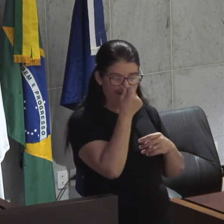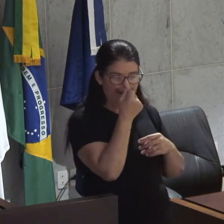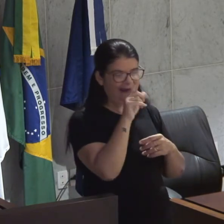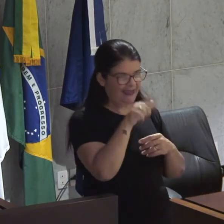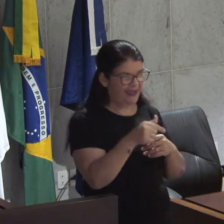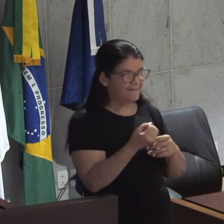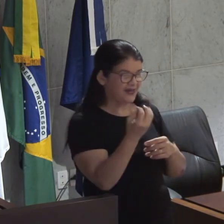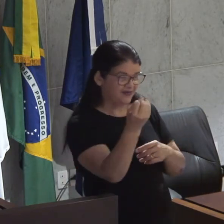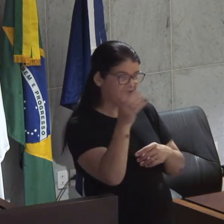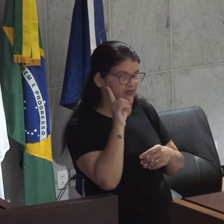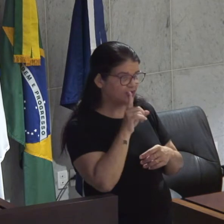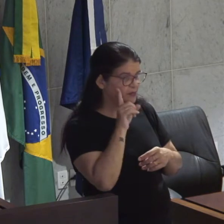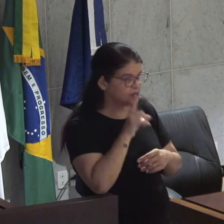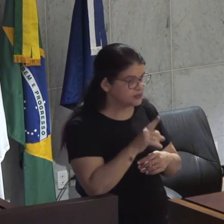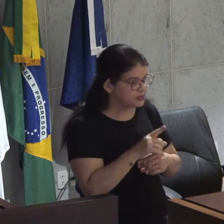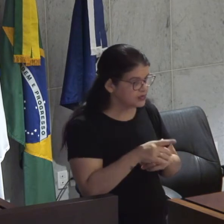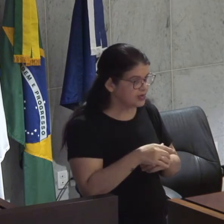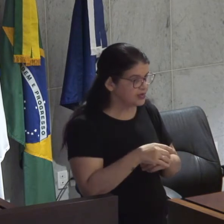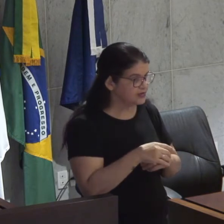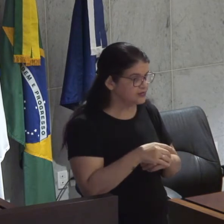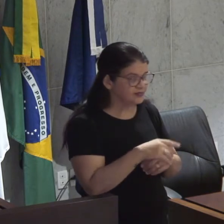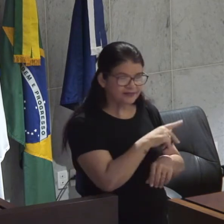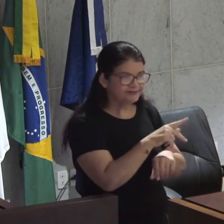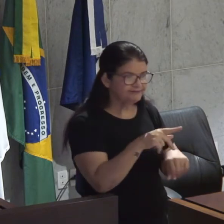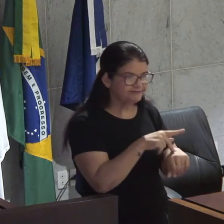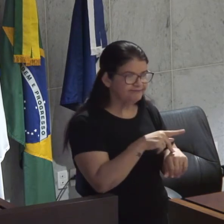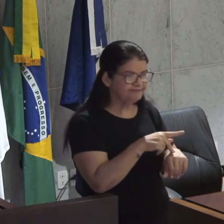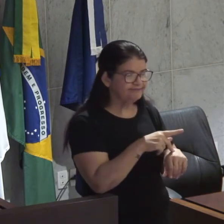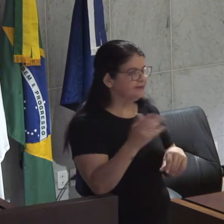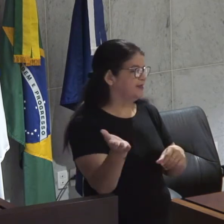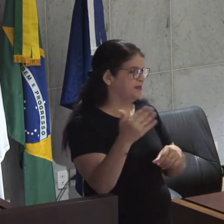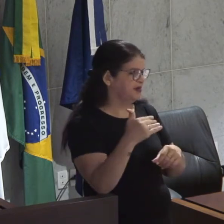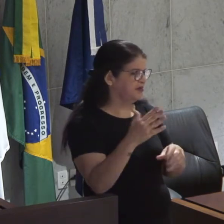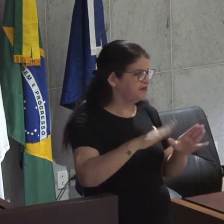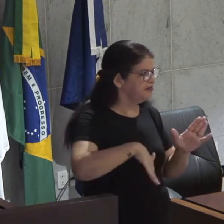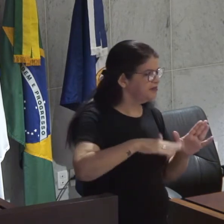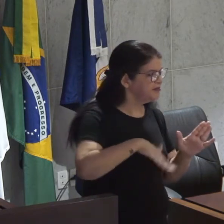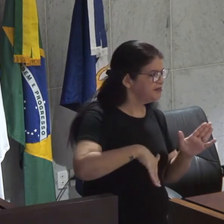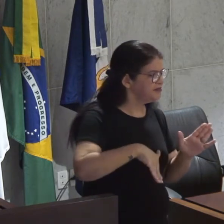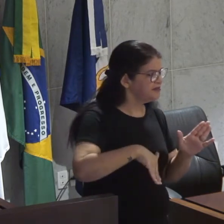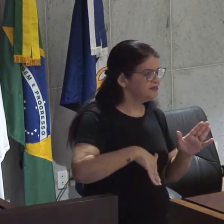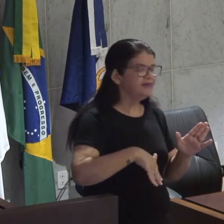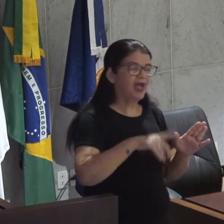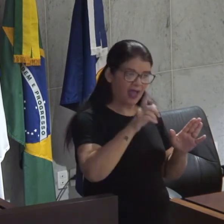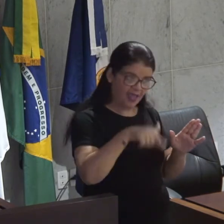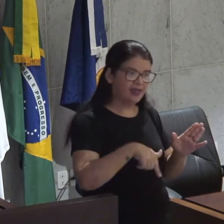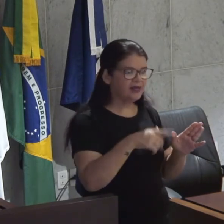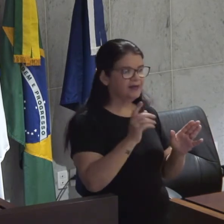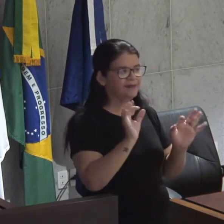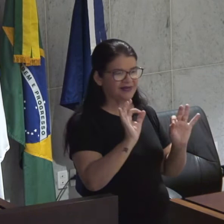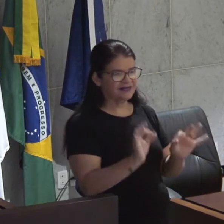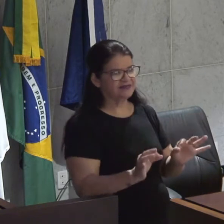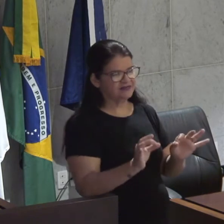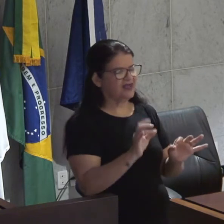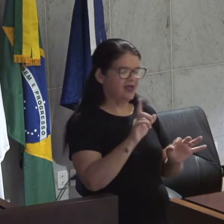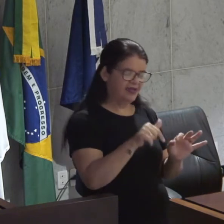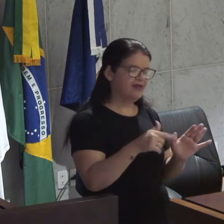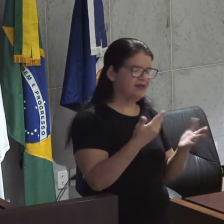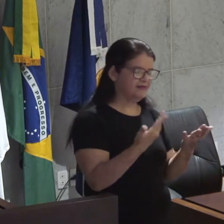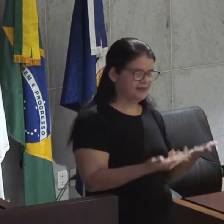para viajar para os Estados Unidos? Para vir para a praia? Era para ser. Era para